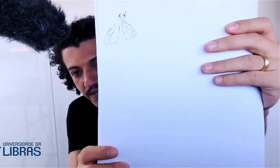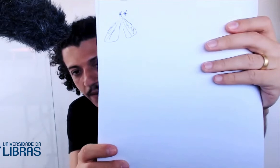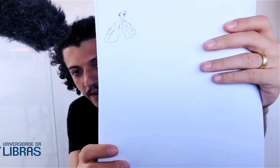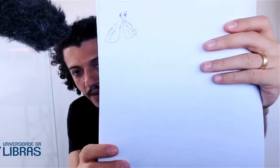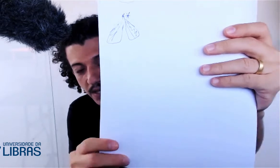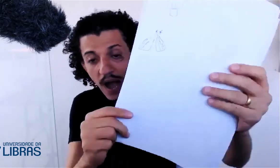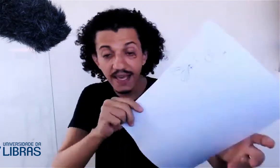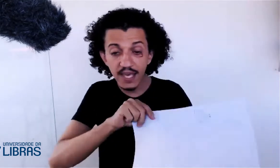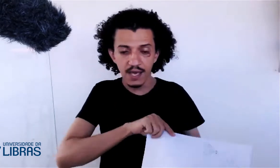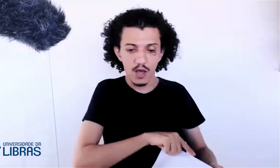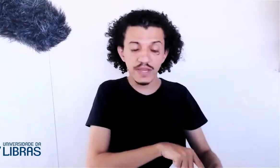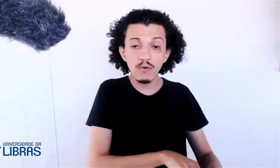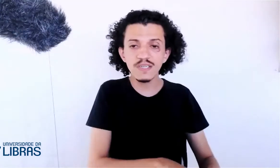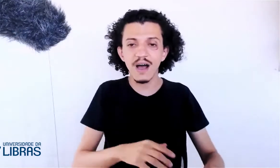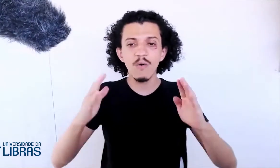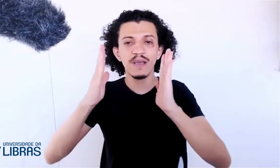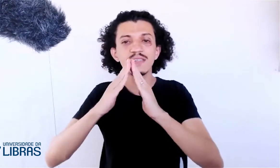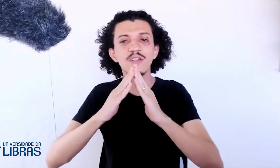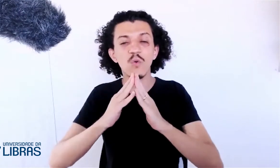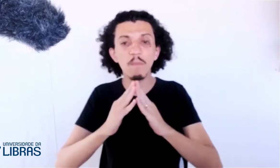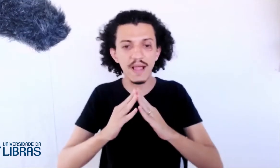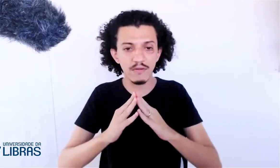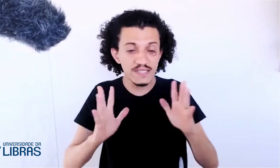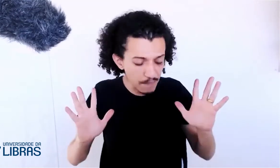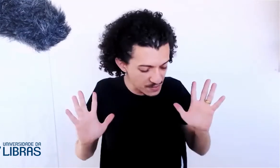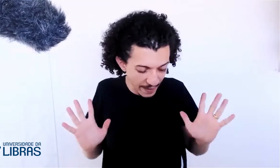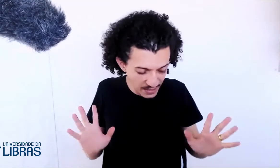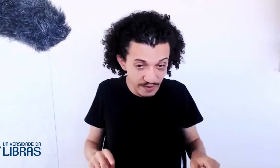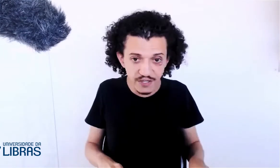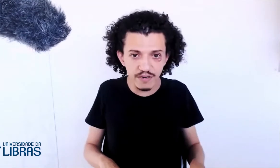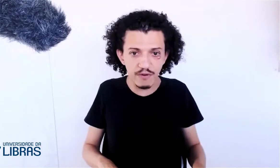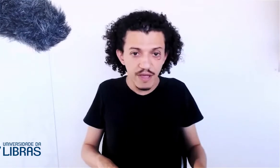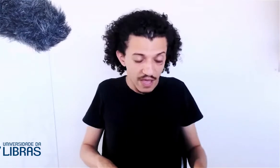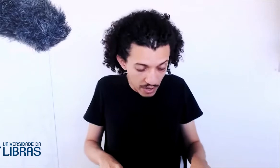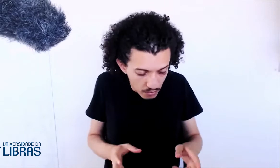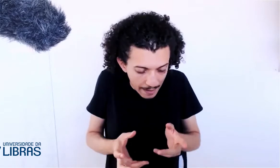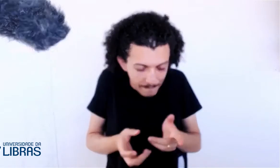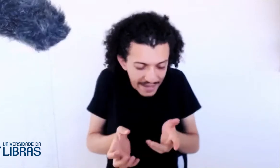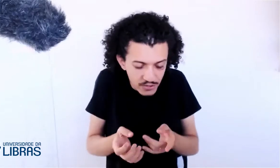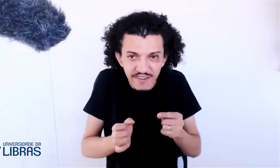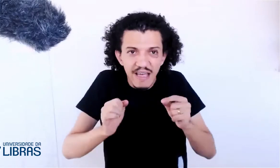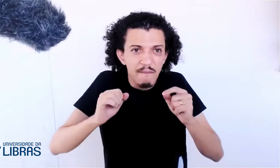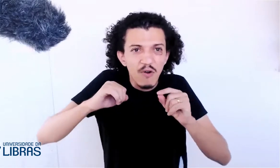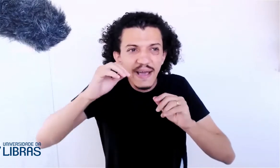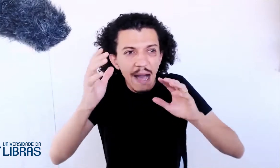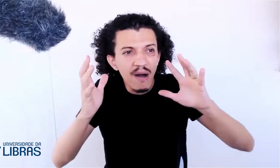Percebe? Então, aqui eu tenho um sinal escrito completo. Simples, prático, efetivo. Eu não dependo de como é que é a